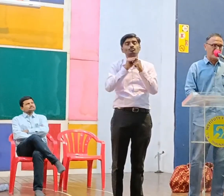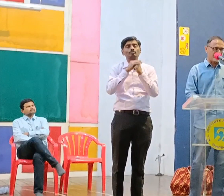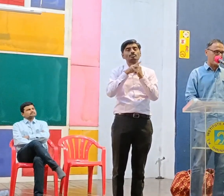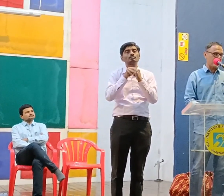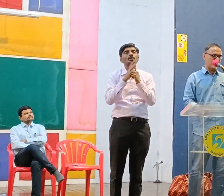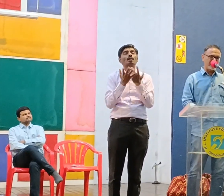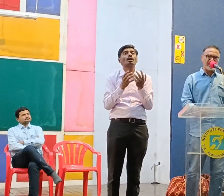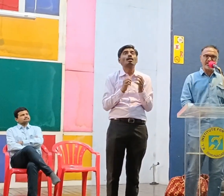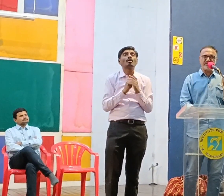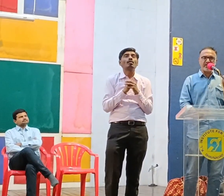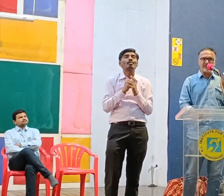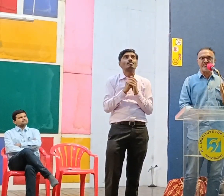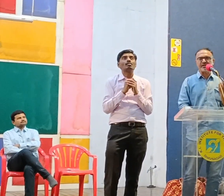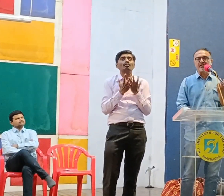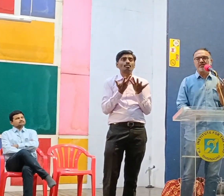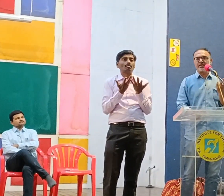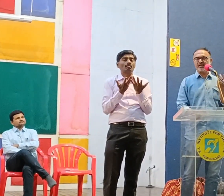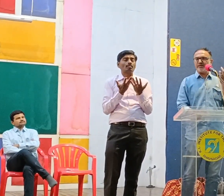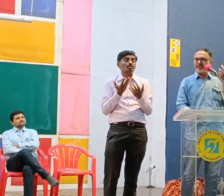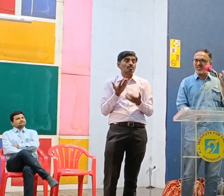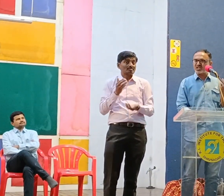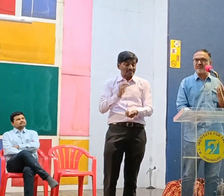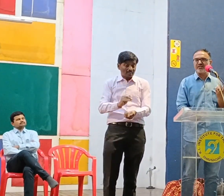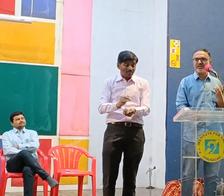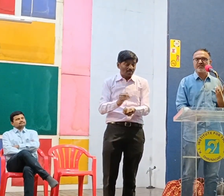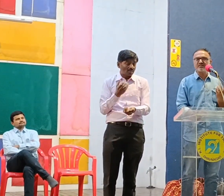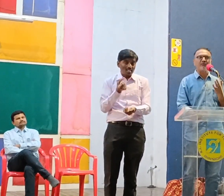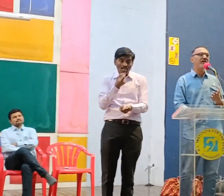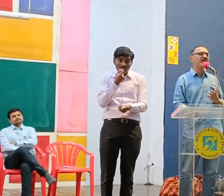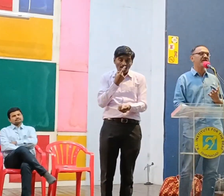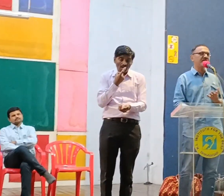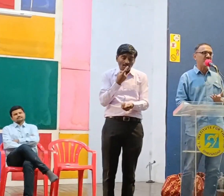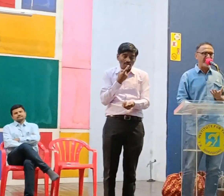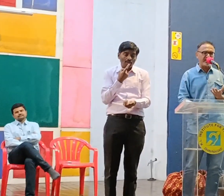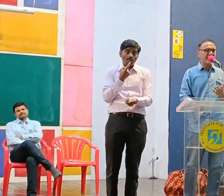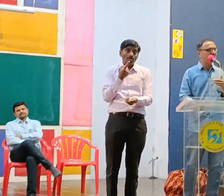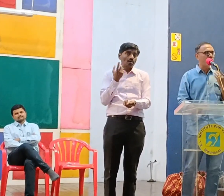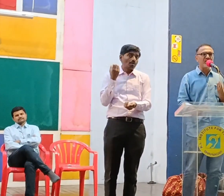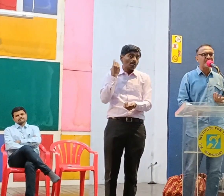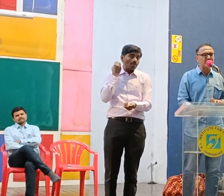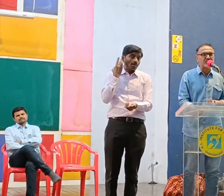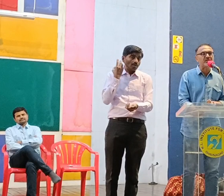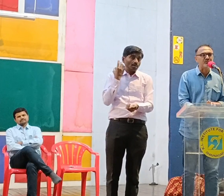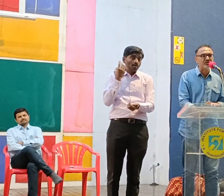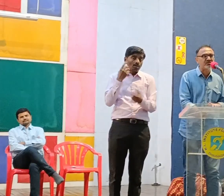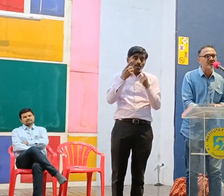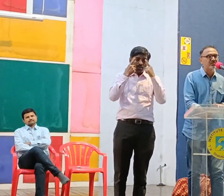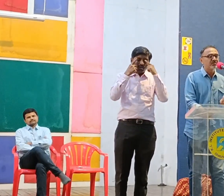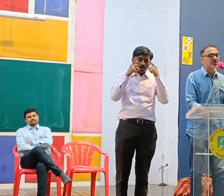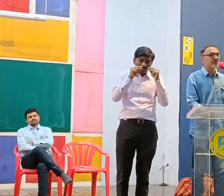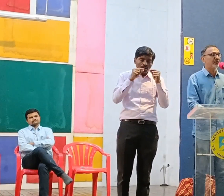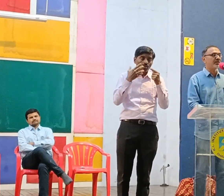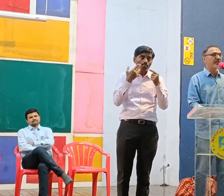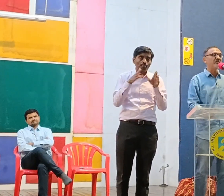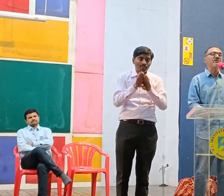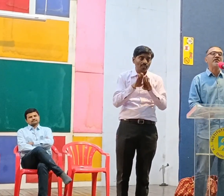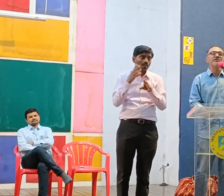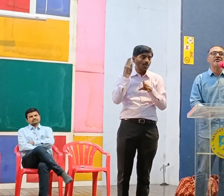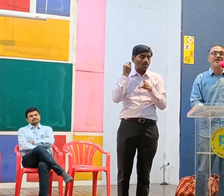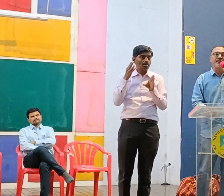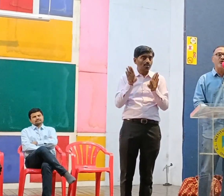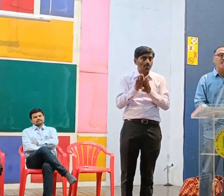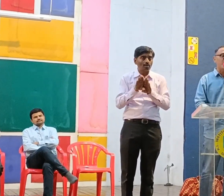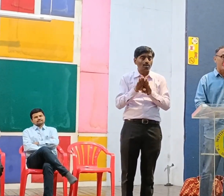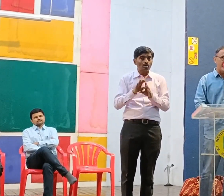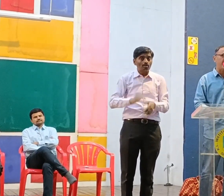એવી દવા એવી લેવી પડી કે એને બહેરાશ આવી ગઈ. સાવ નાની હતી ને બહેરી હતી ને બોલી પણ શકતી નહોતી, છતાં એ હેલન